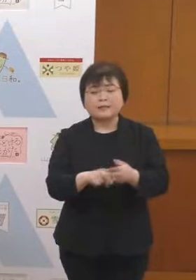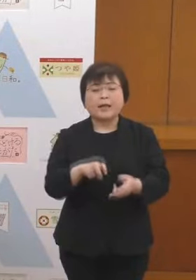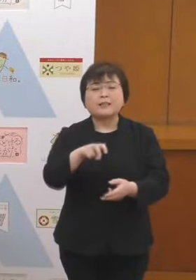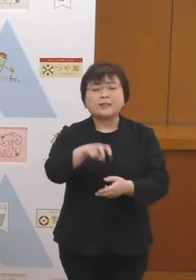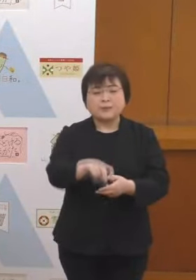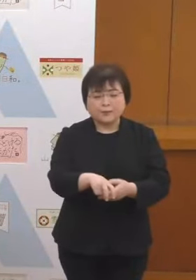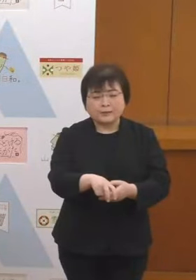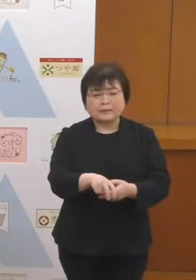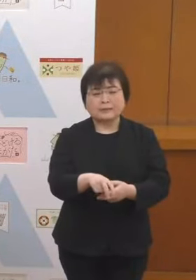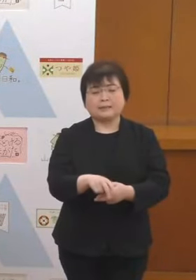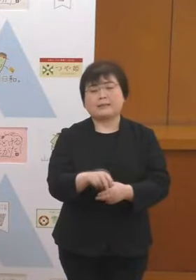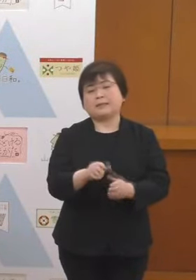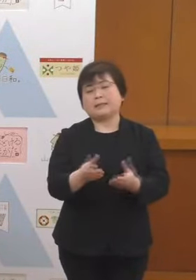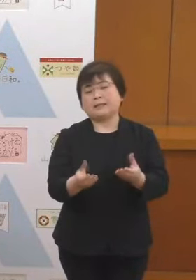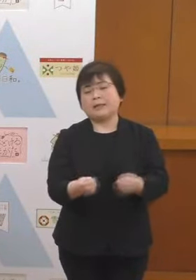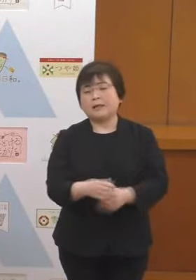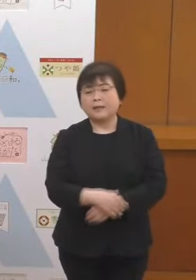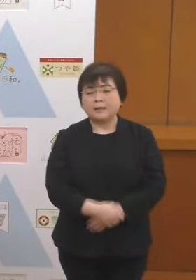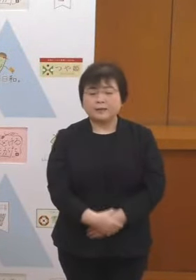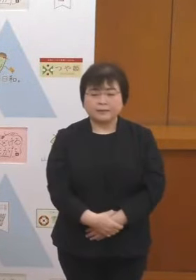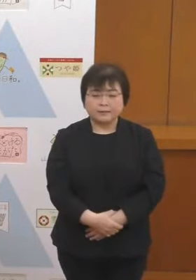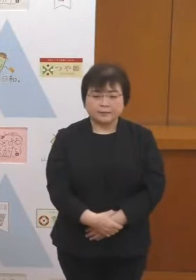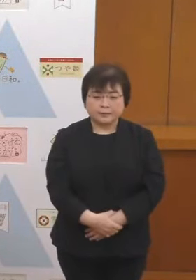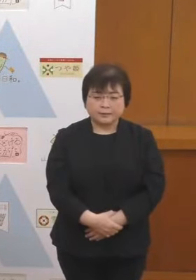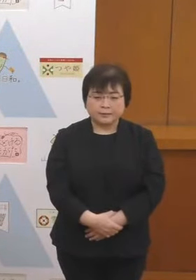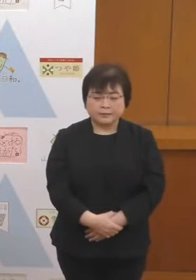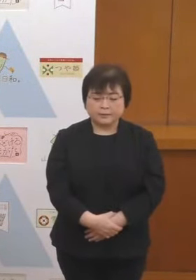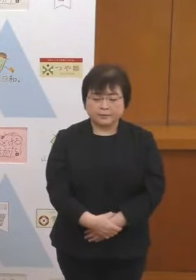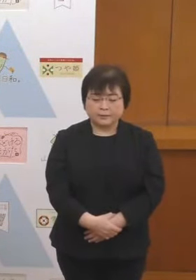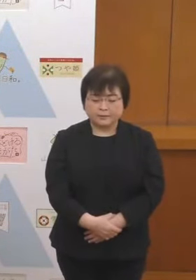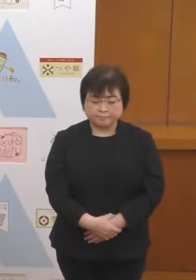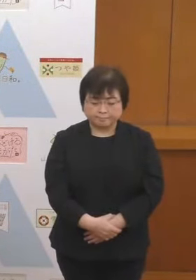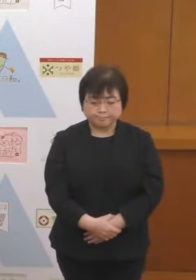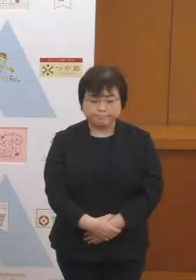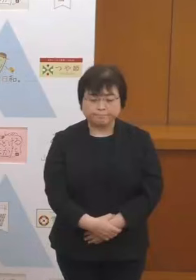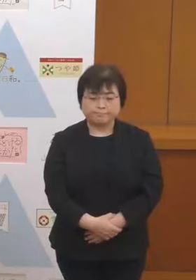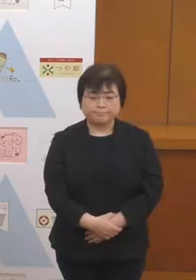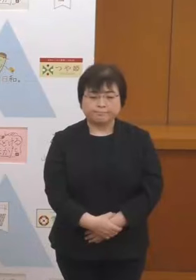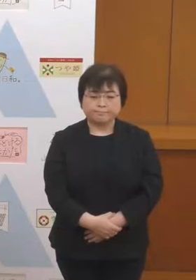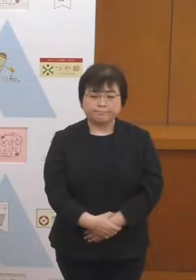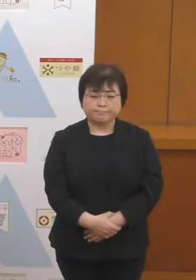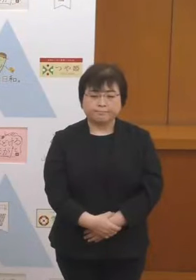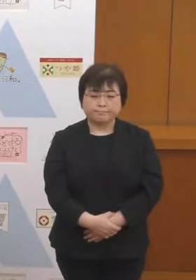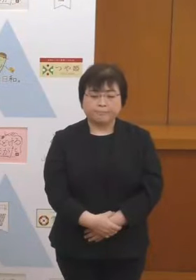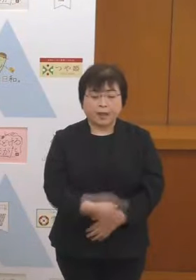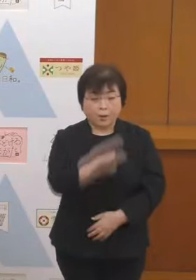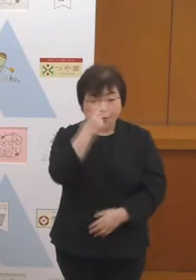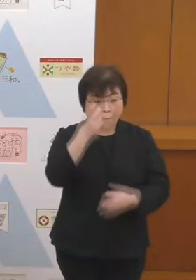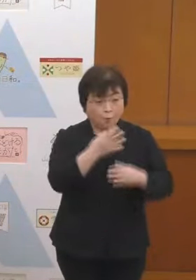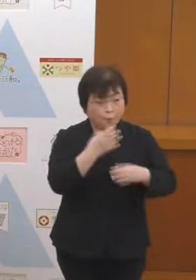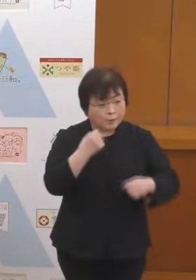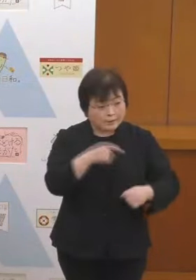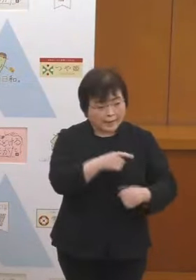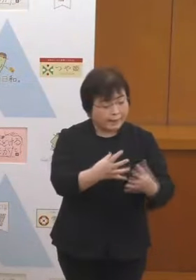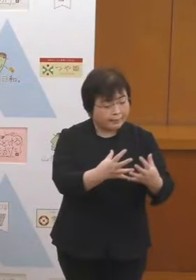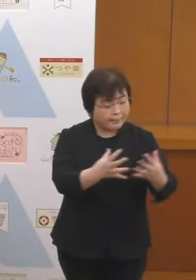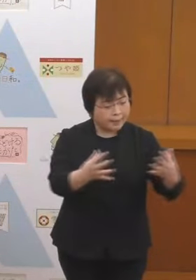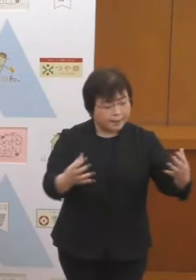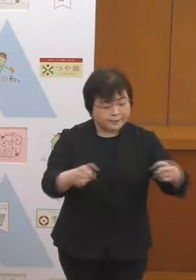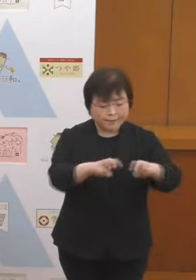乗車をしてまいりましたえそしてま高校生が本当に